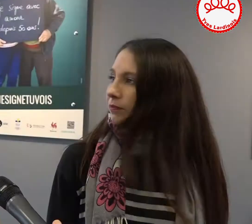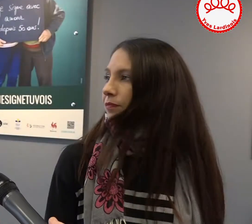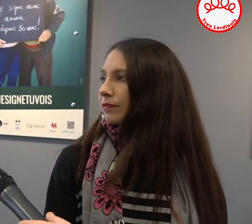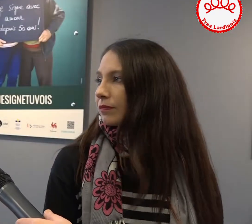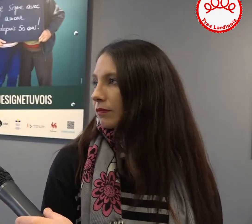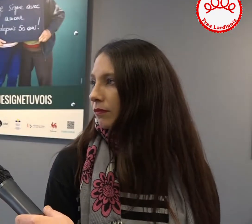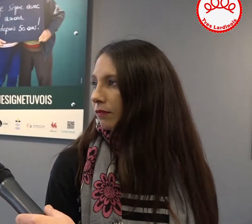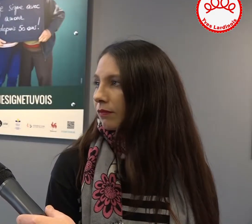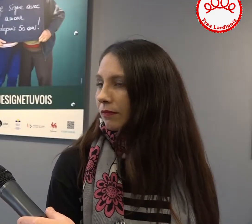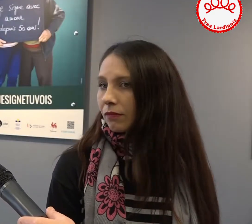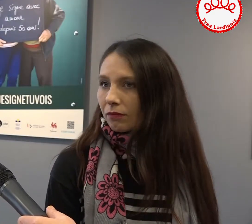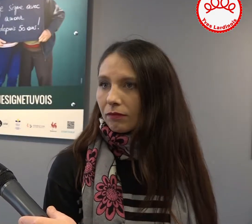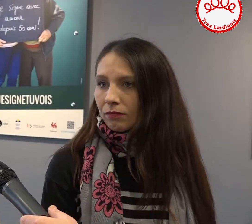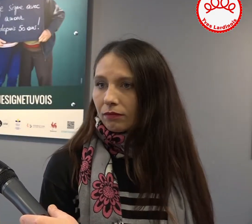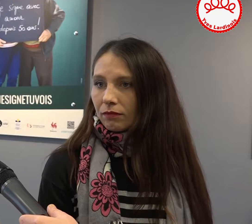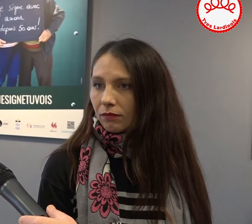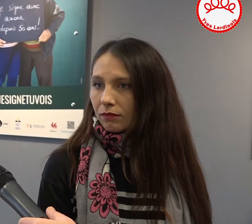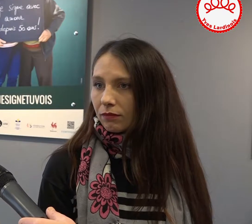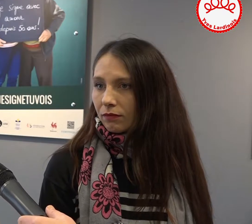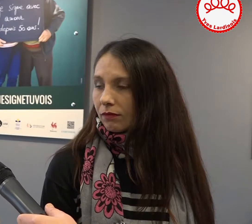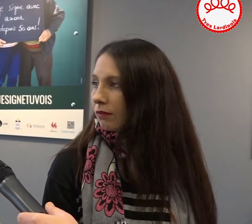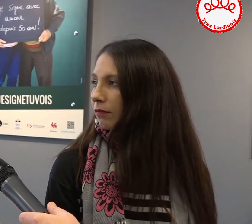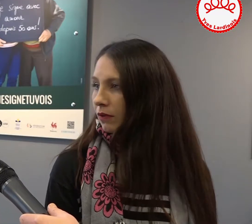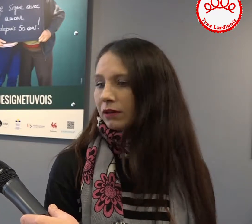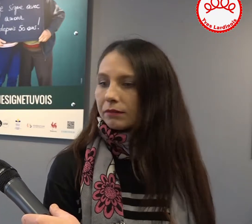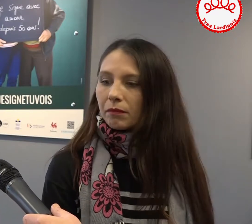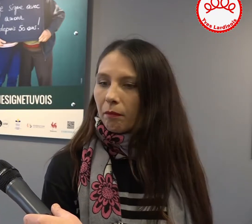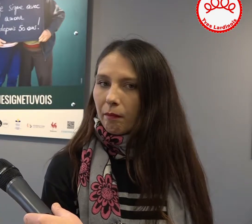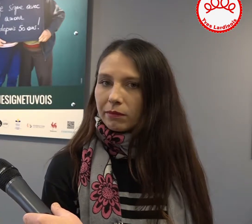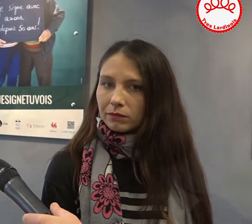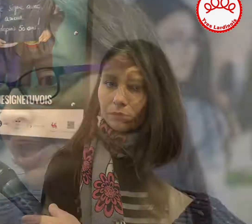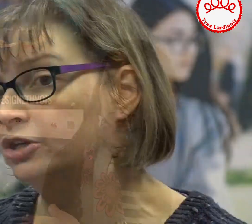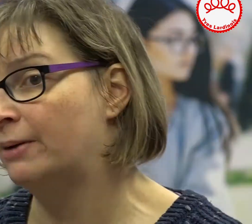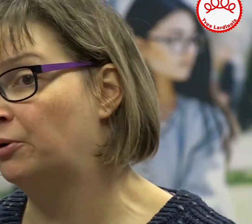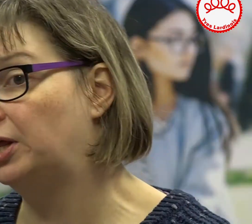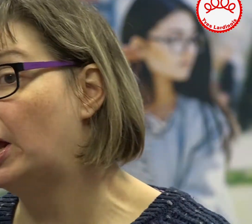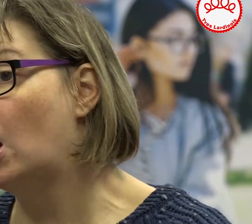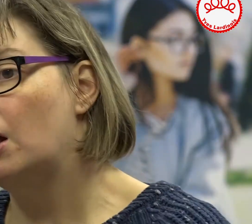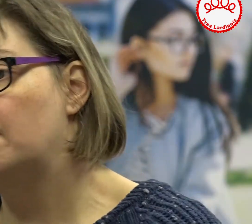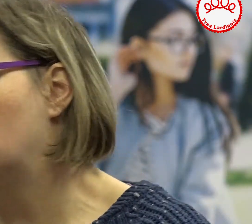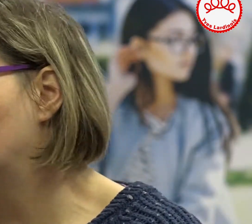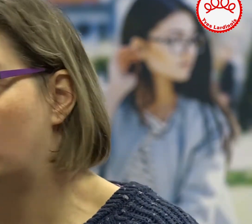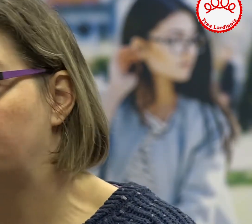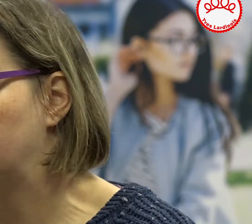à s'ouvrir et ne avoir peur de ce handicap. Je trouve qu'elle devrait avoir plus de portes ouvertes pour rapport à ça.